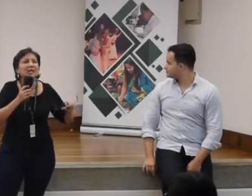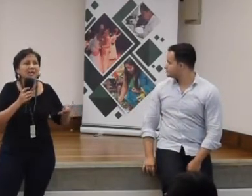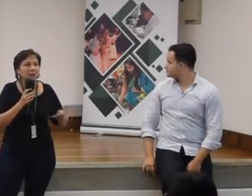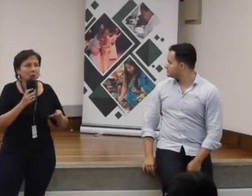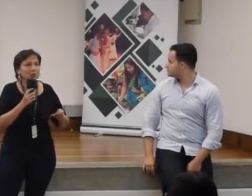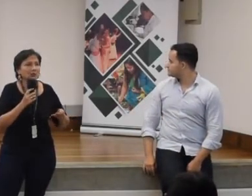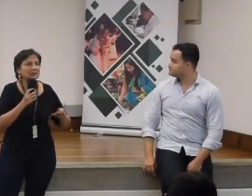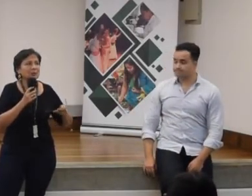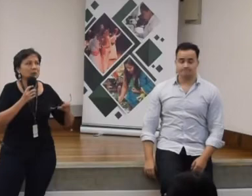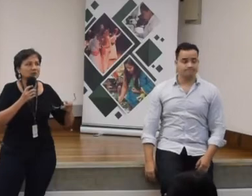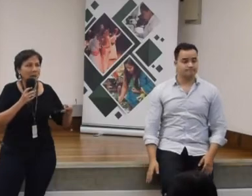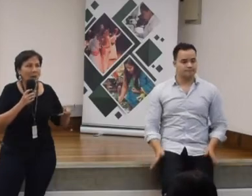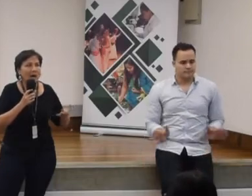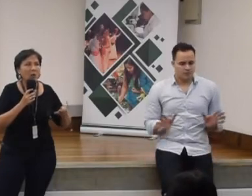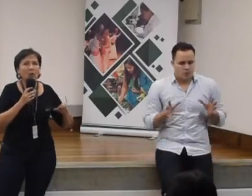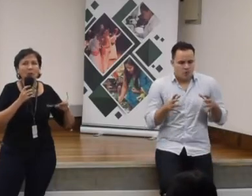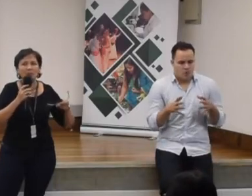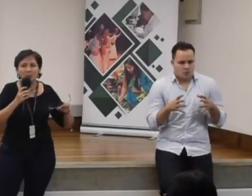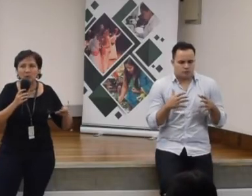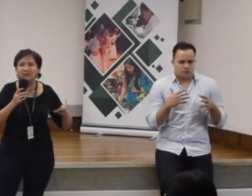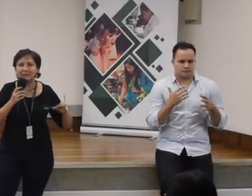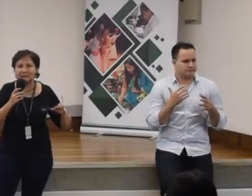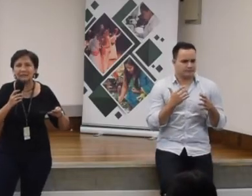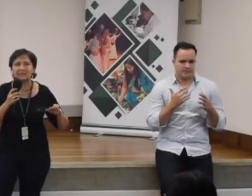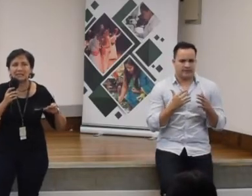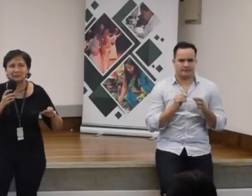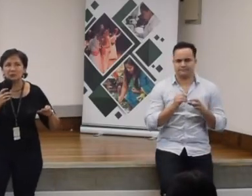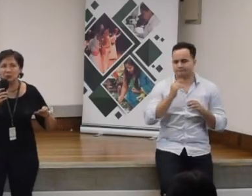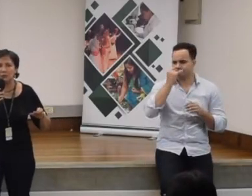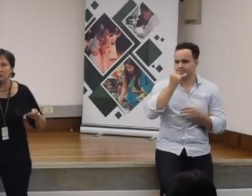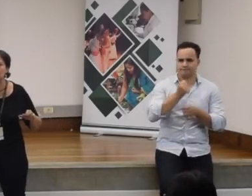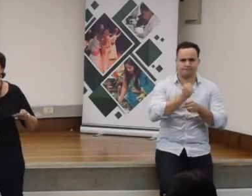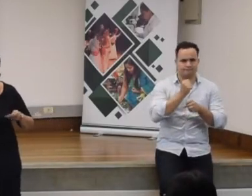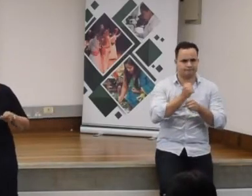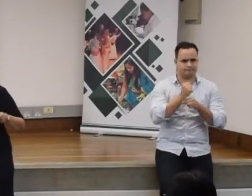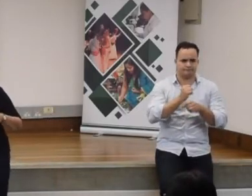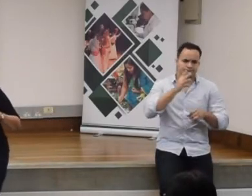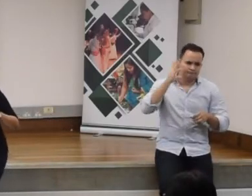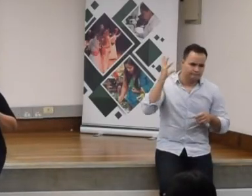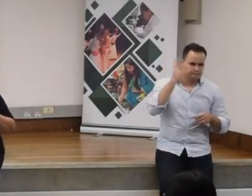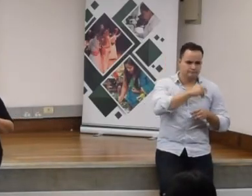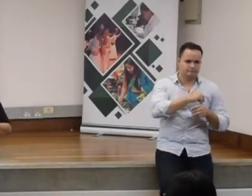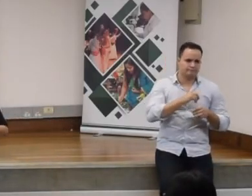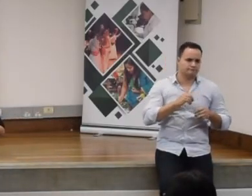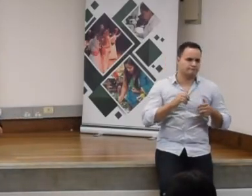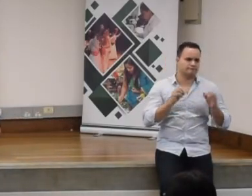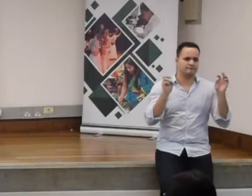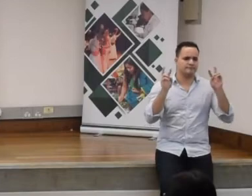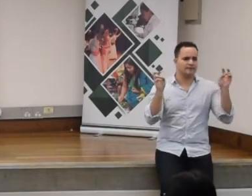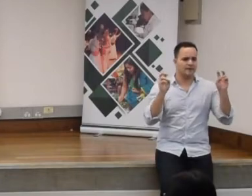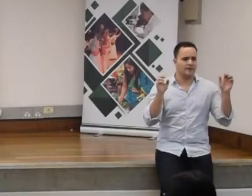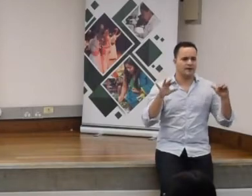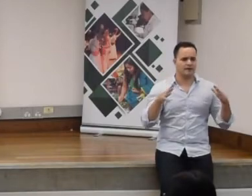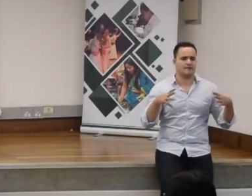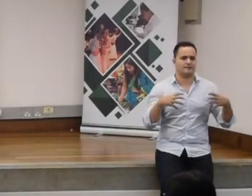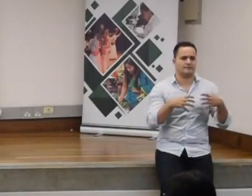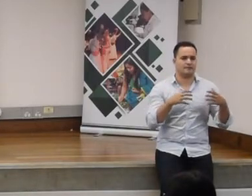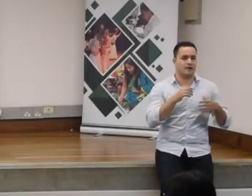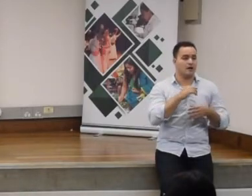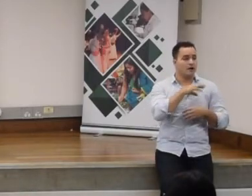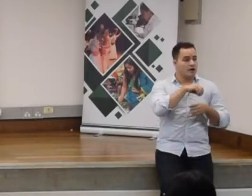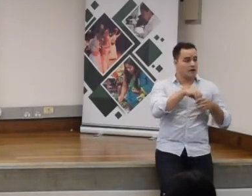un nucleador de un trabajo muy interesante, muy bonito que se viene haciendo en su unidad, en su grupo